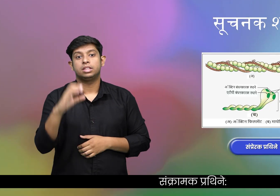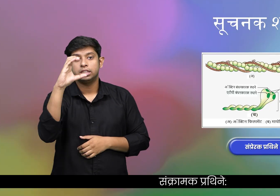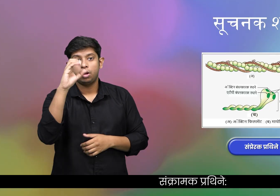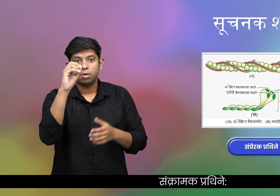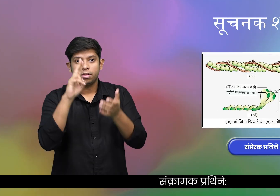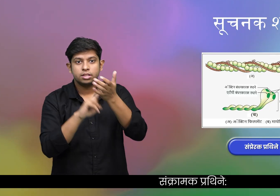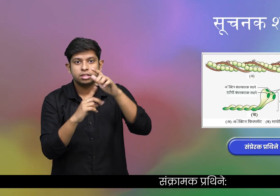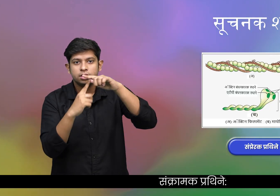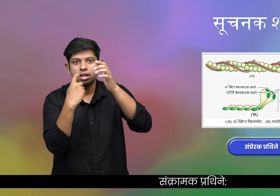संक्रामक